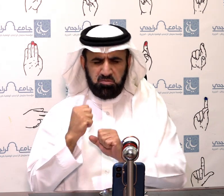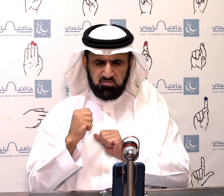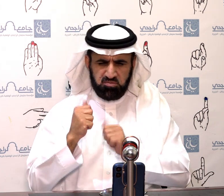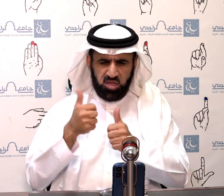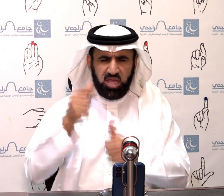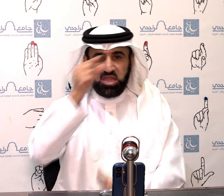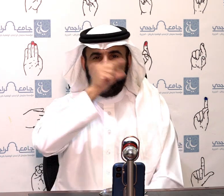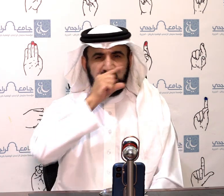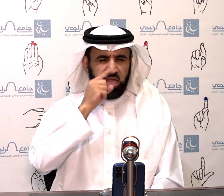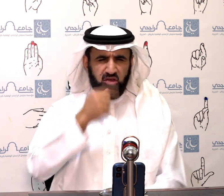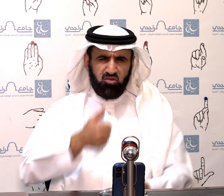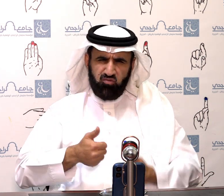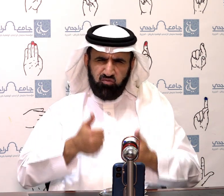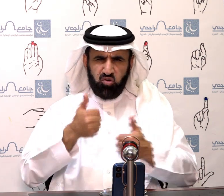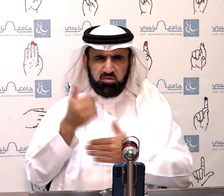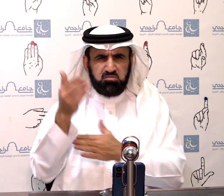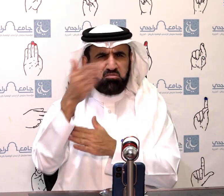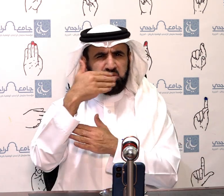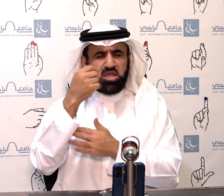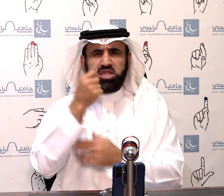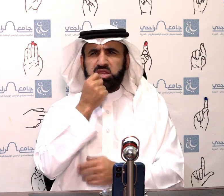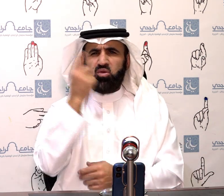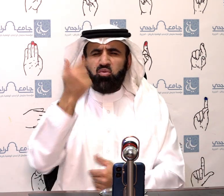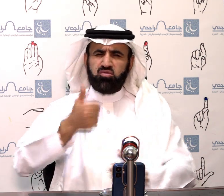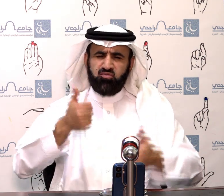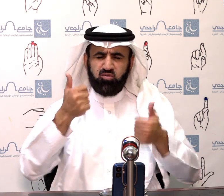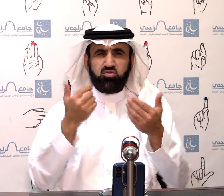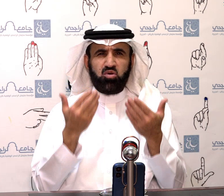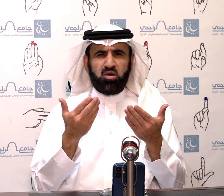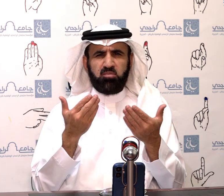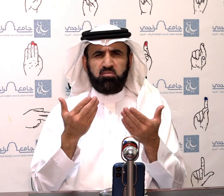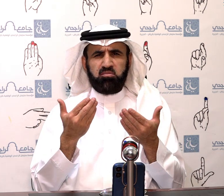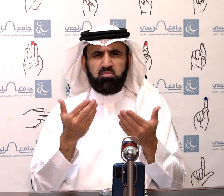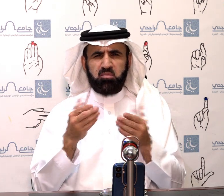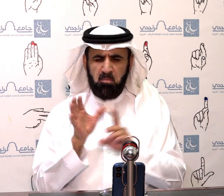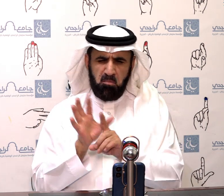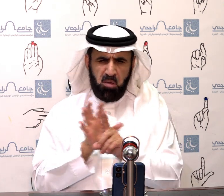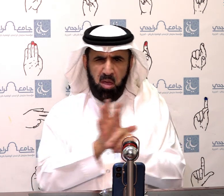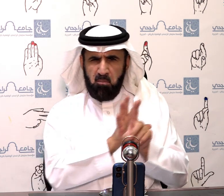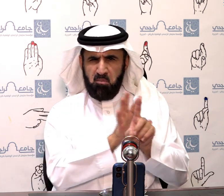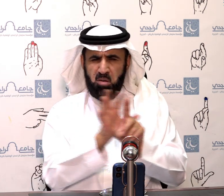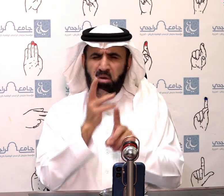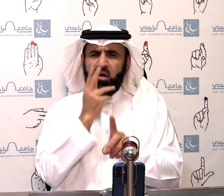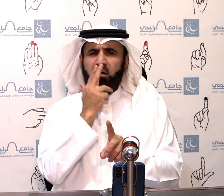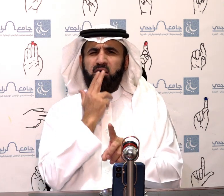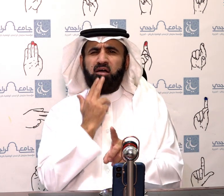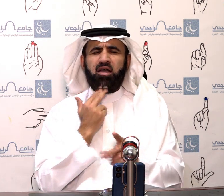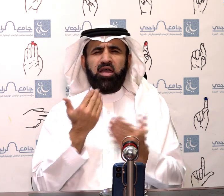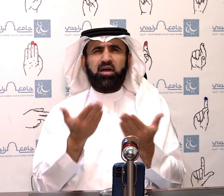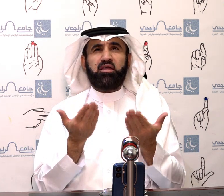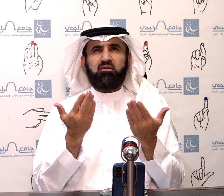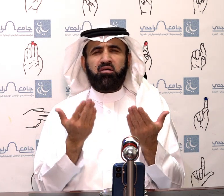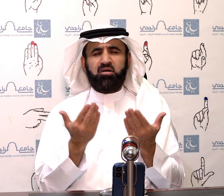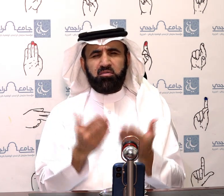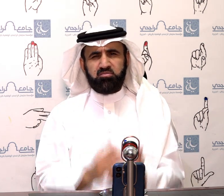دينك وأعلي به كلمتك، وارزقه البطانة الصالحة يا رب العالمين. أصلح